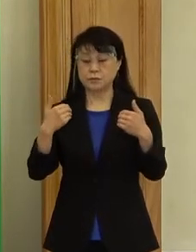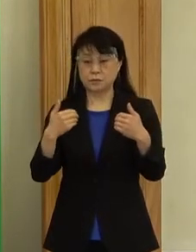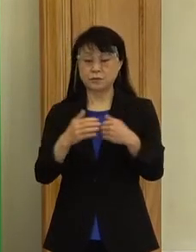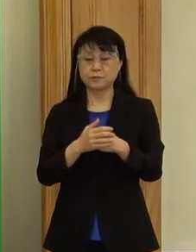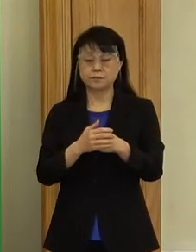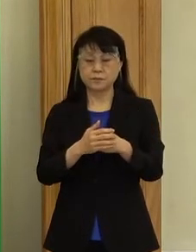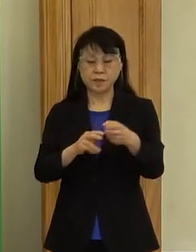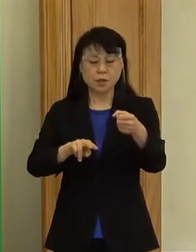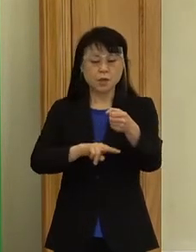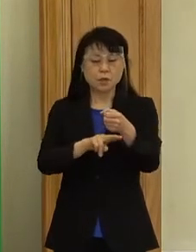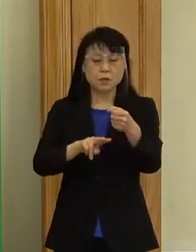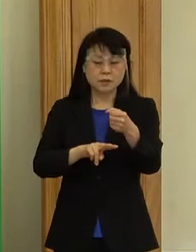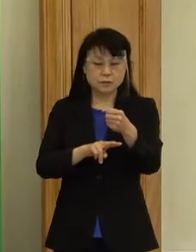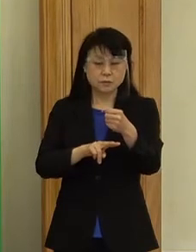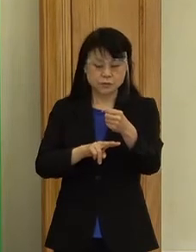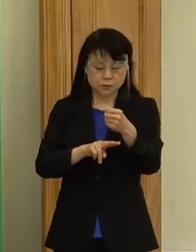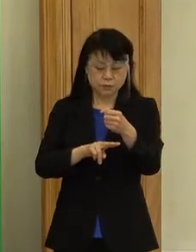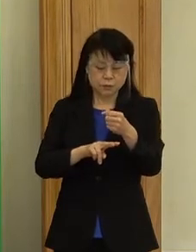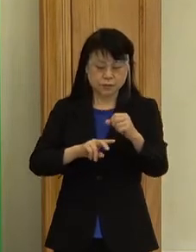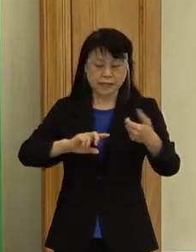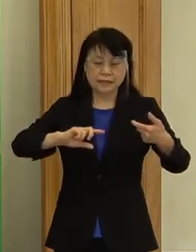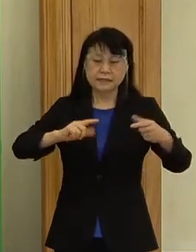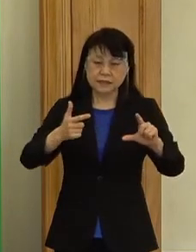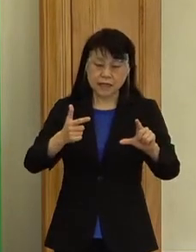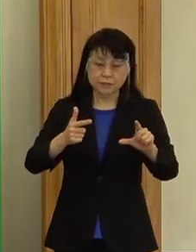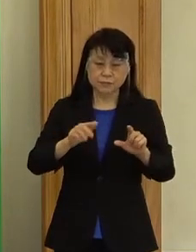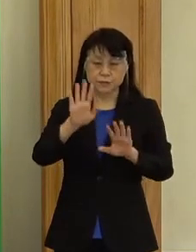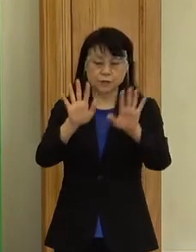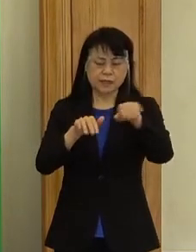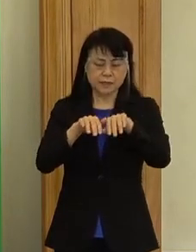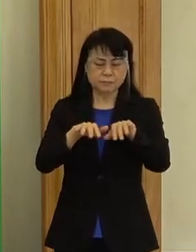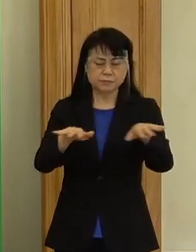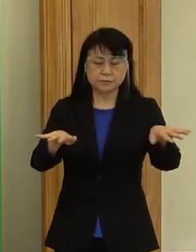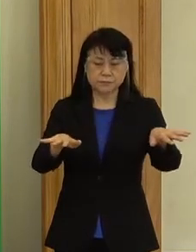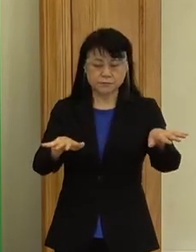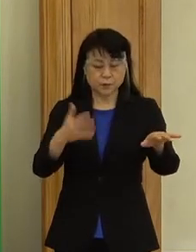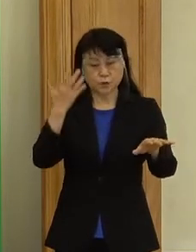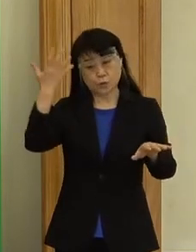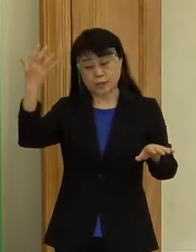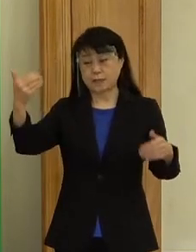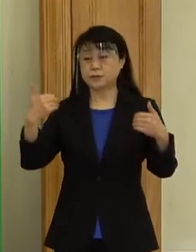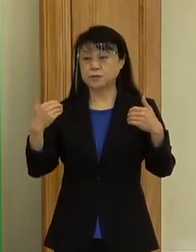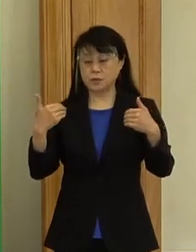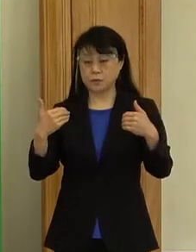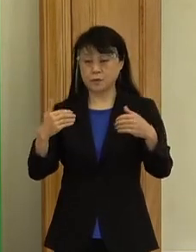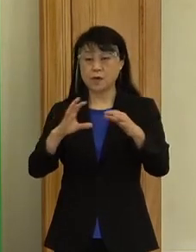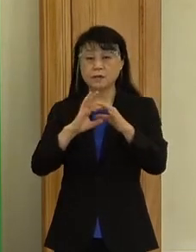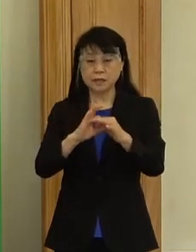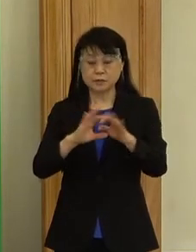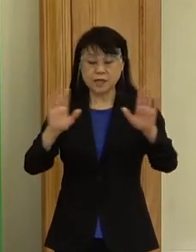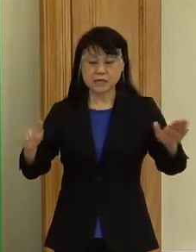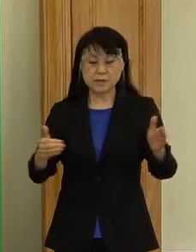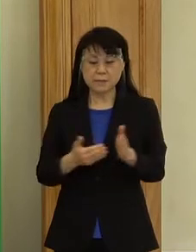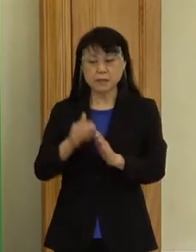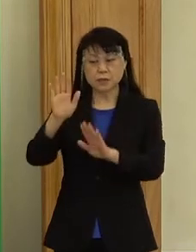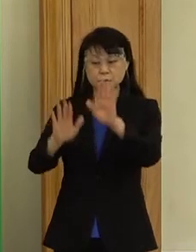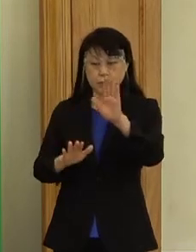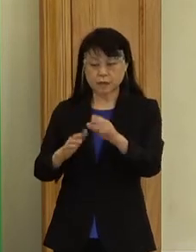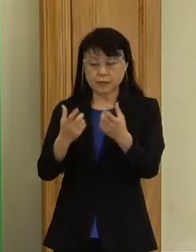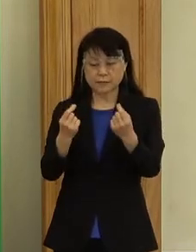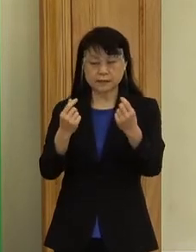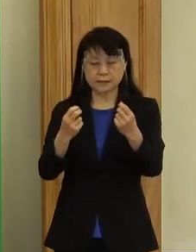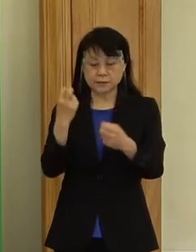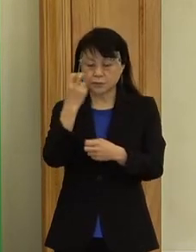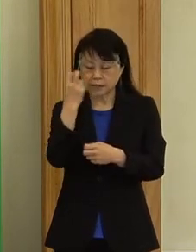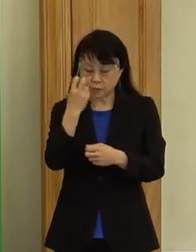ウイルスが違ったパフォーマンスをすることも想定しなければなりません。その時のためにこれまでやったことをしっかりと検証しておくということが大切